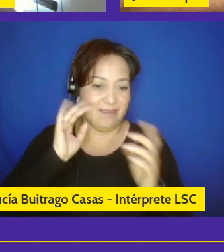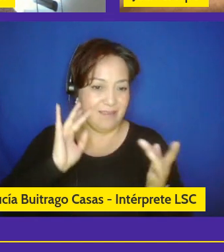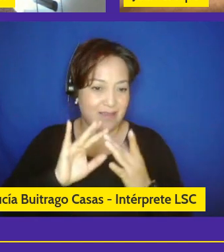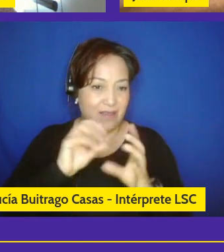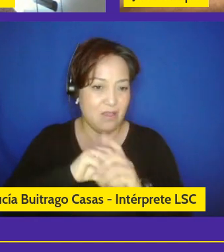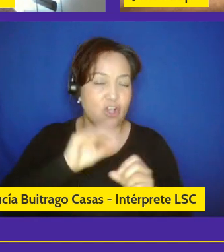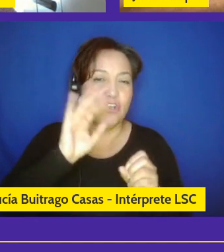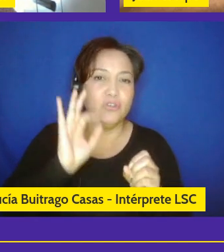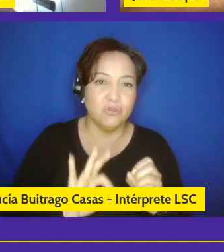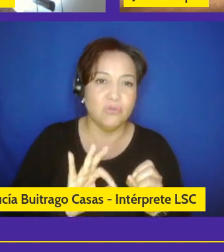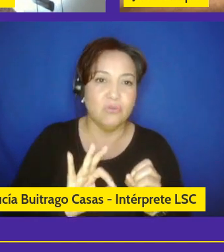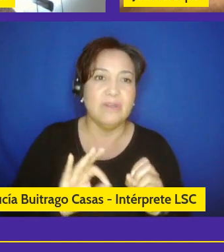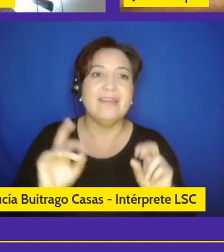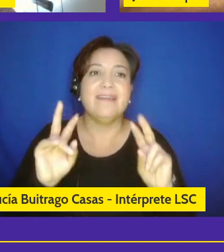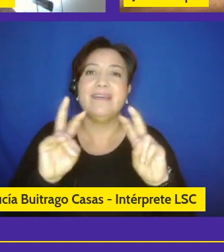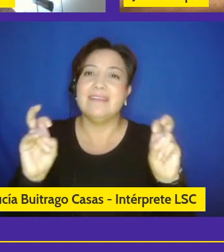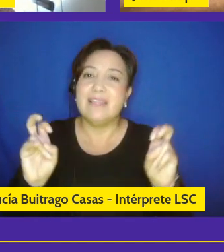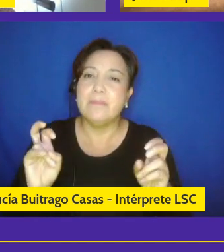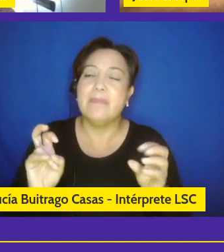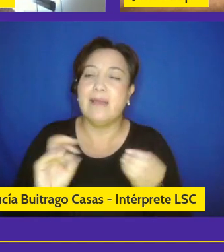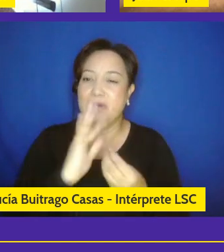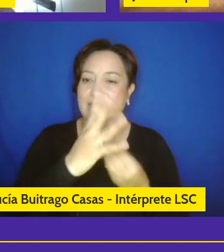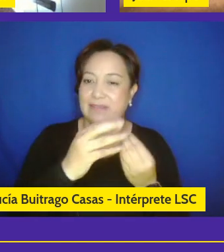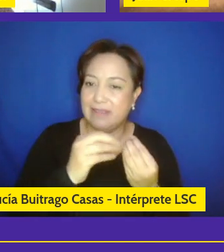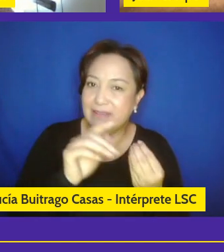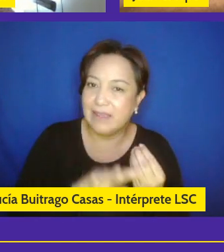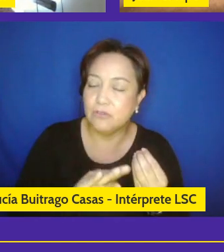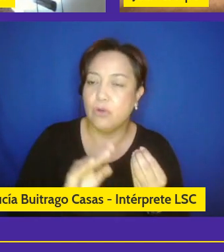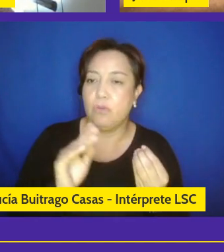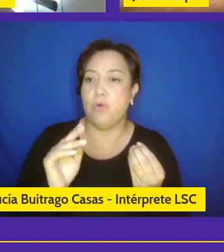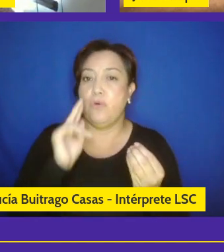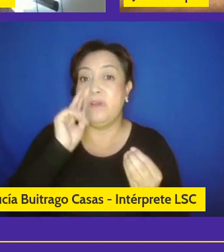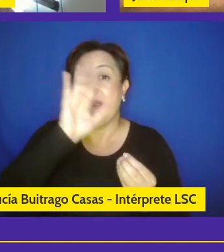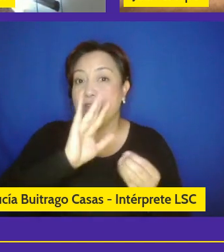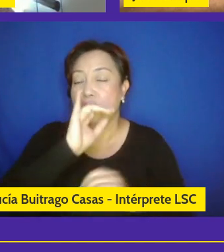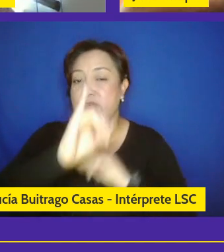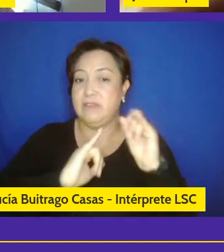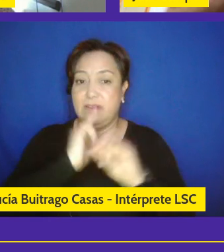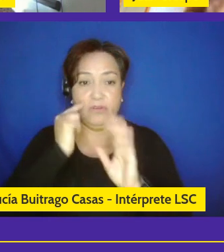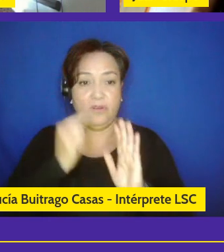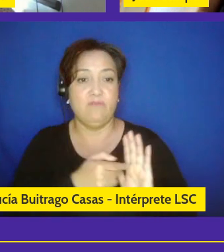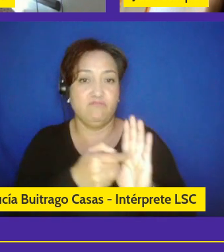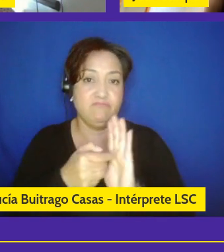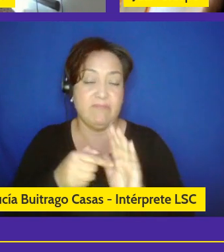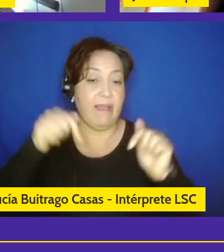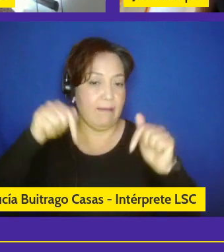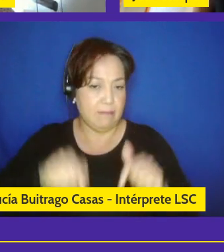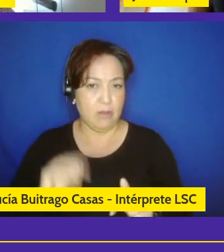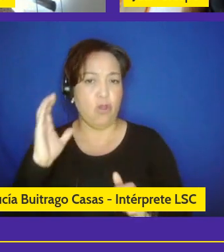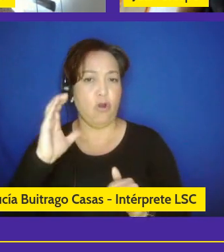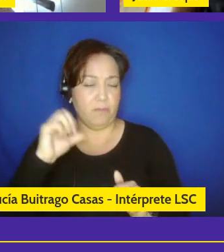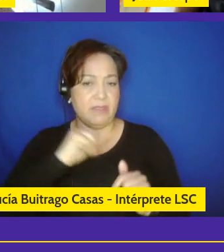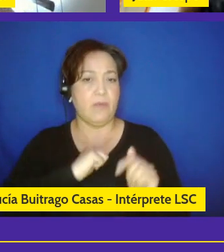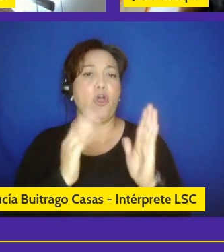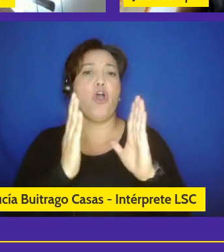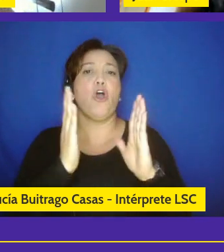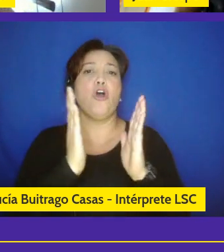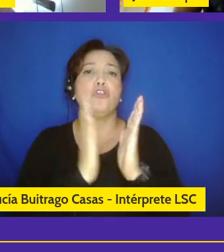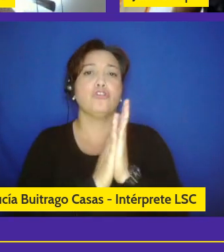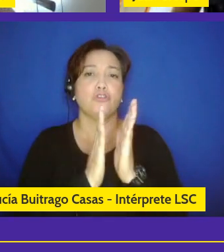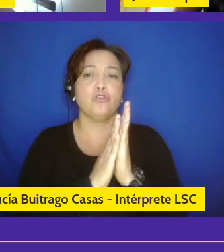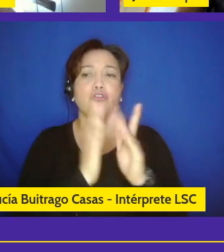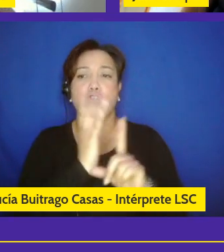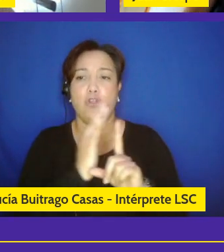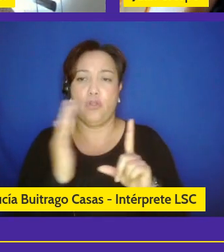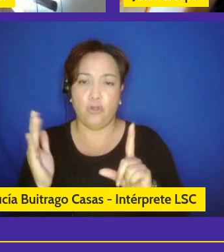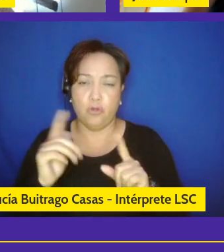tanto a nivel nacional como internacional? En Colombia, por ejemplo, hay documentales como Orozco el Embalsamador o El Sendero